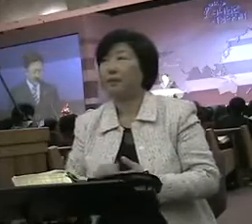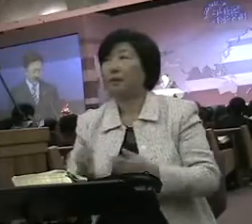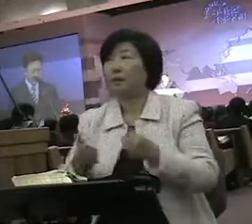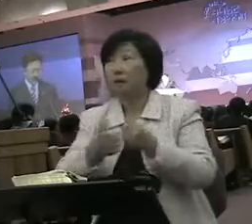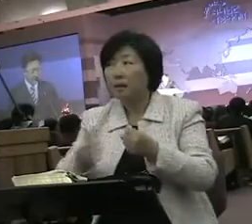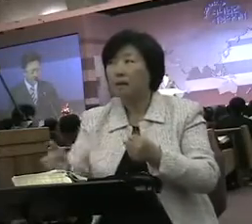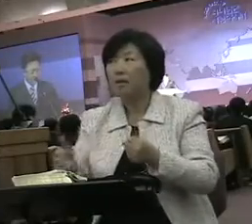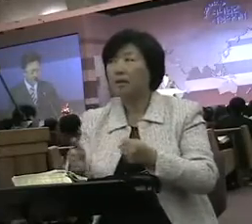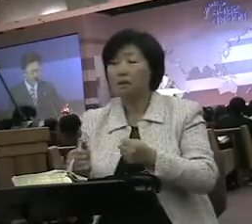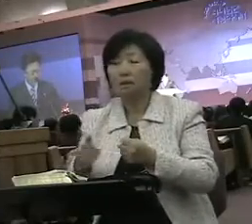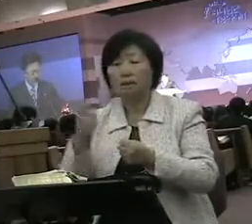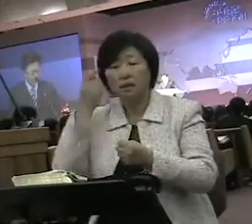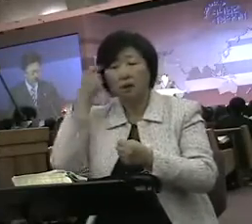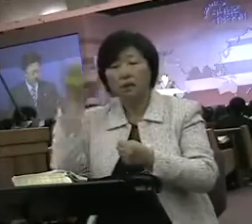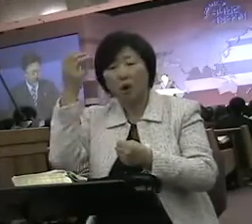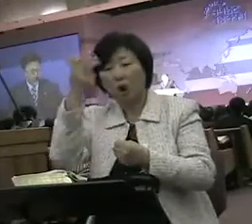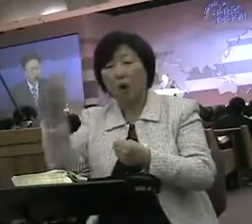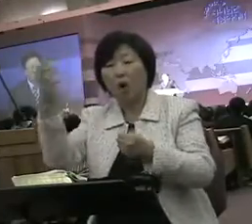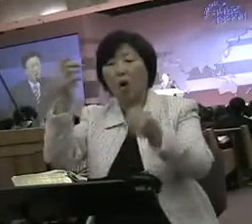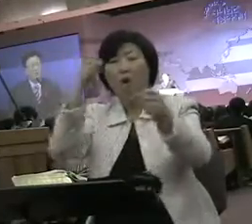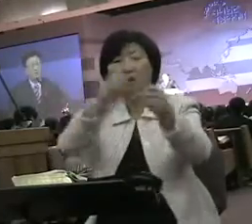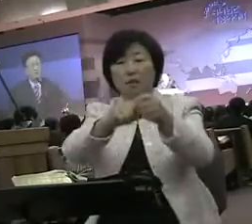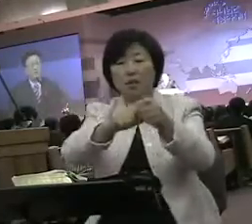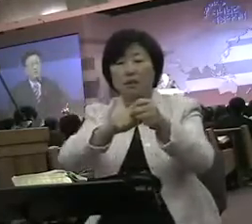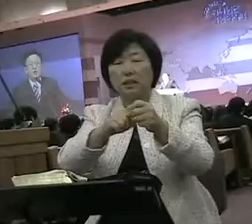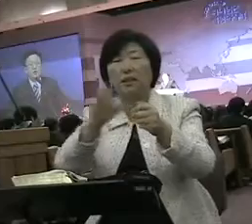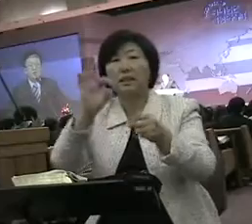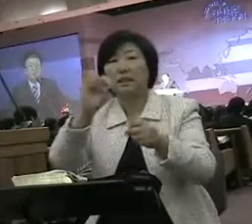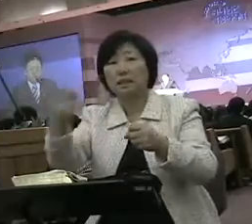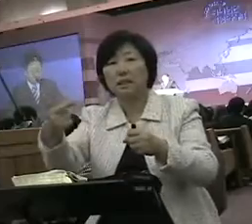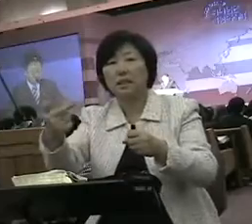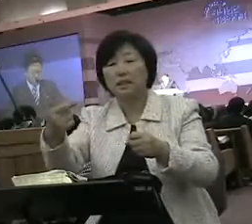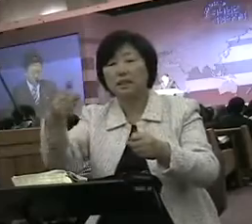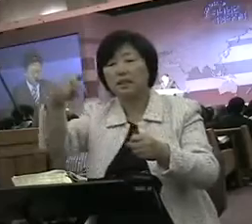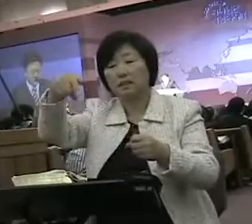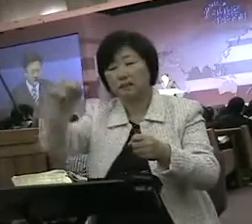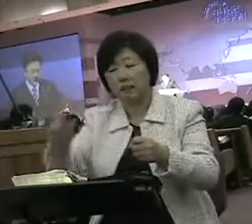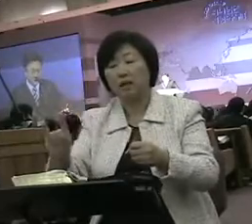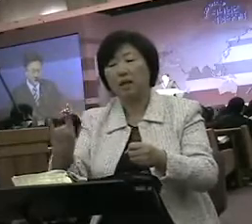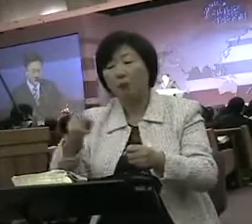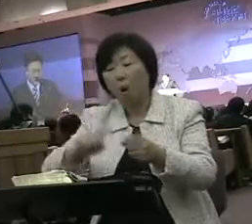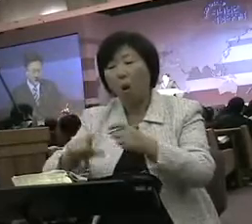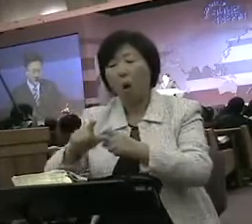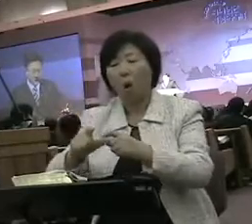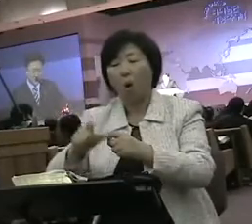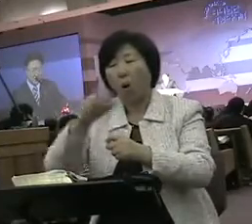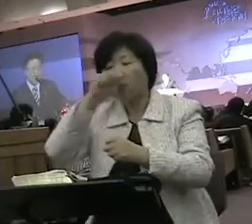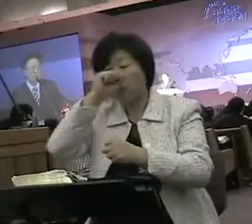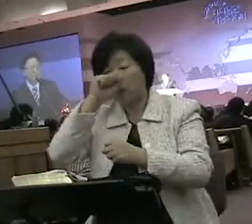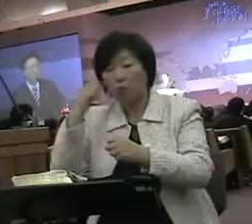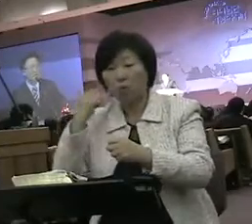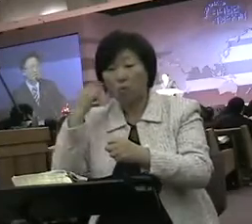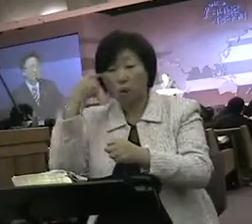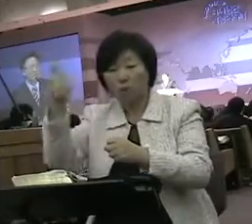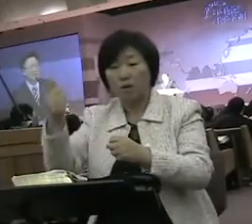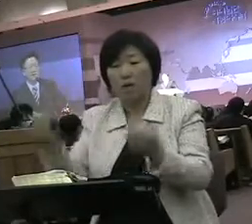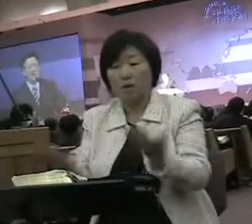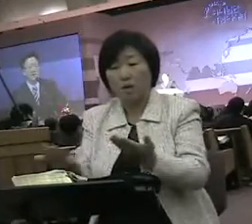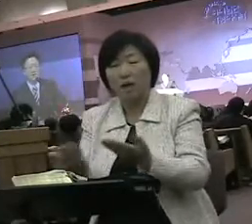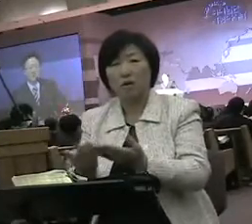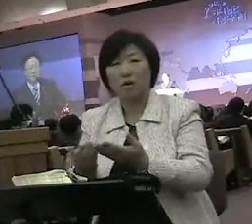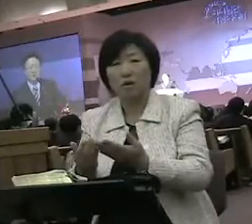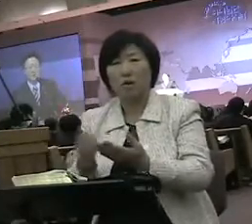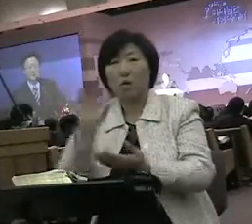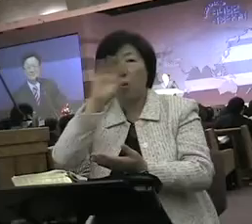그래서 저는 영적 인재, 또 더 나아가 준비된 목회자들을 키우기 위해서 교회 내에서 사역훈련